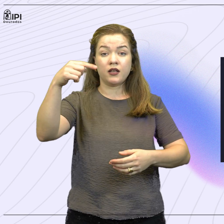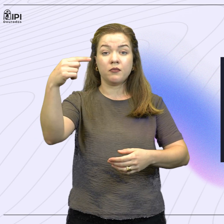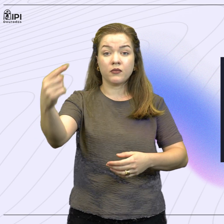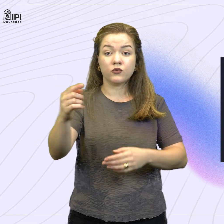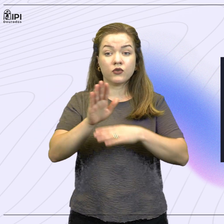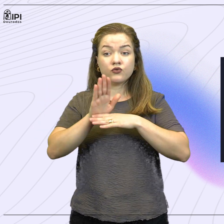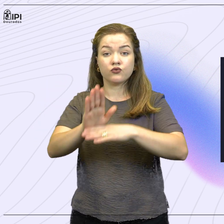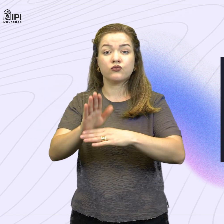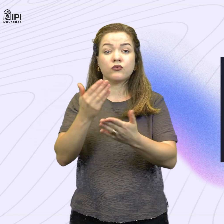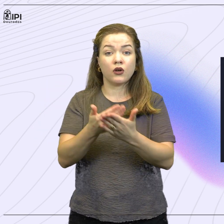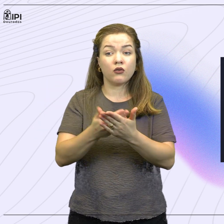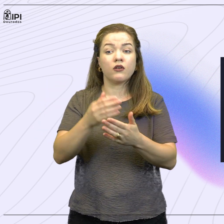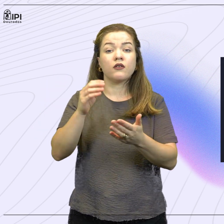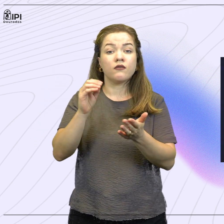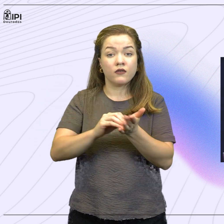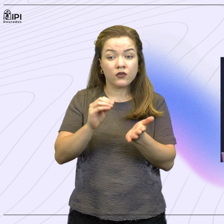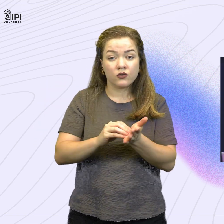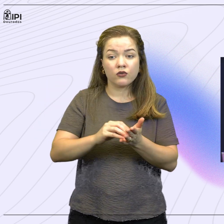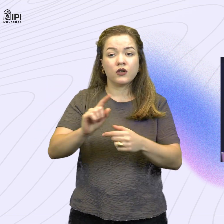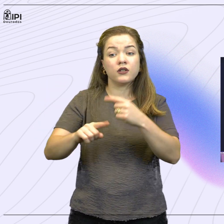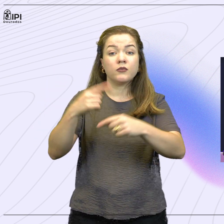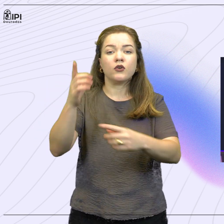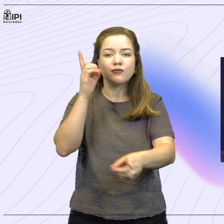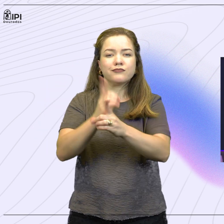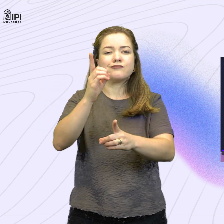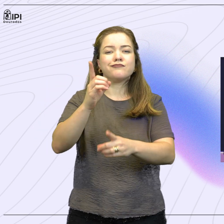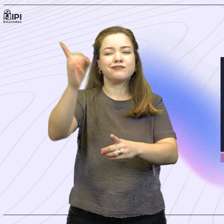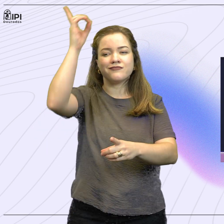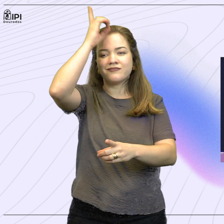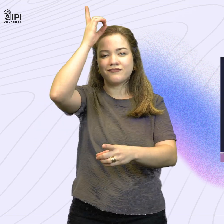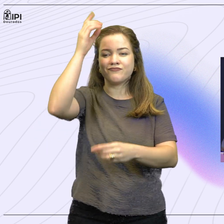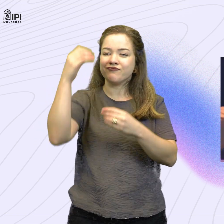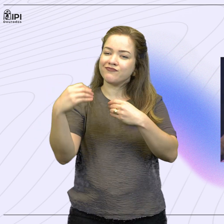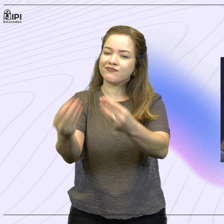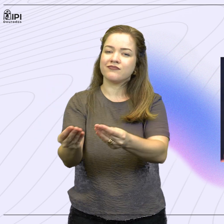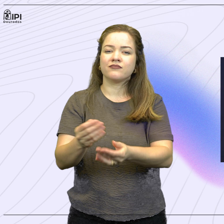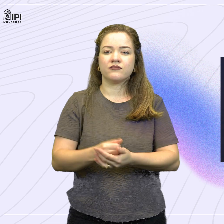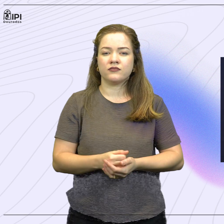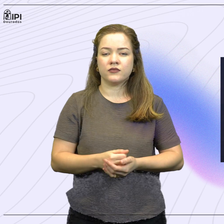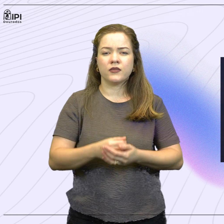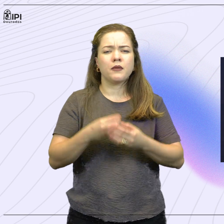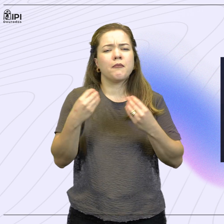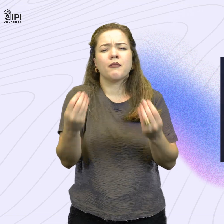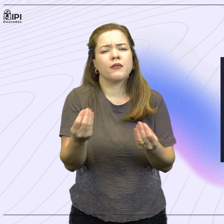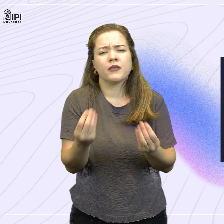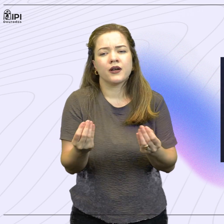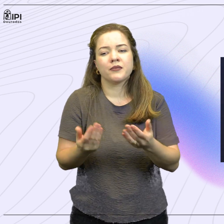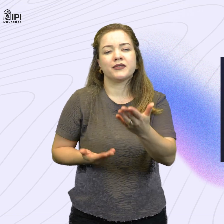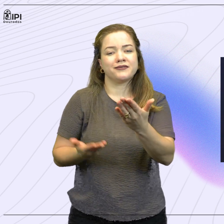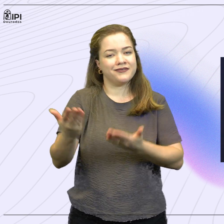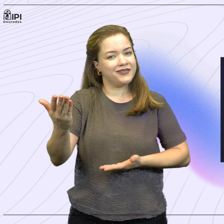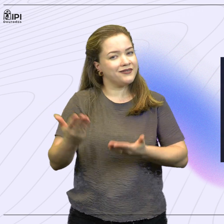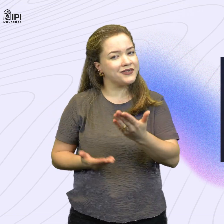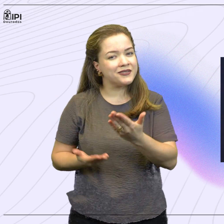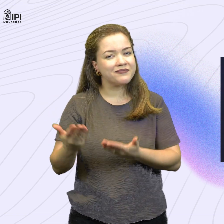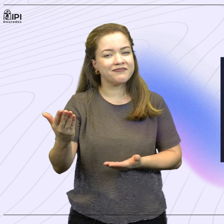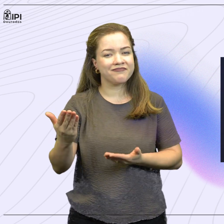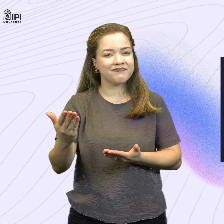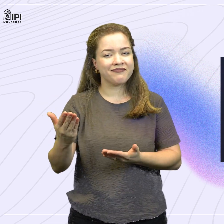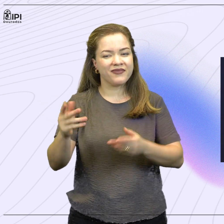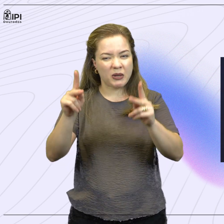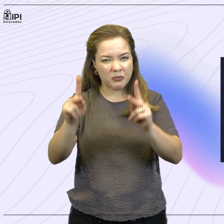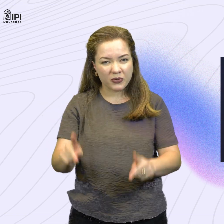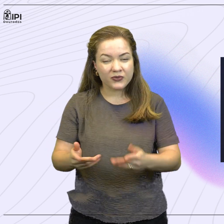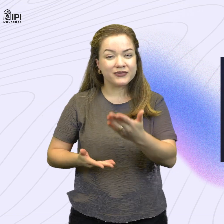vai conhecer o dom que Deus te deu. Para quê? Para você servir, Porque um povo servidor é um povo que